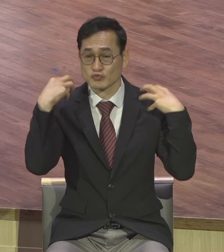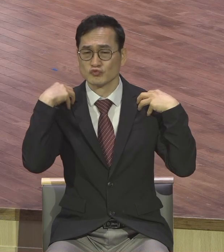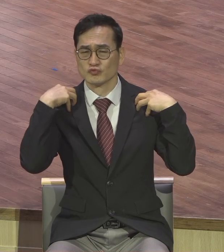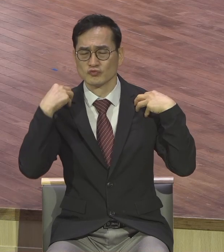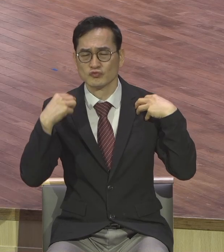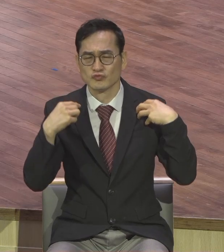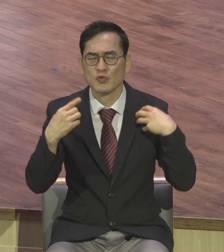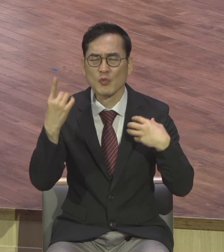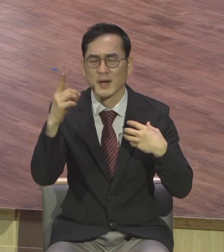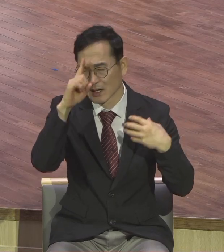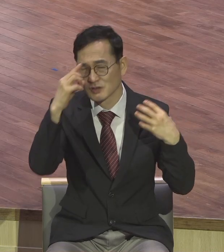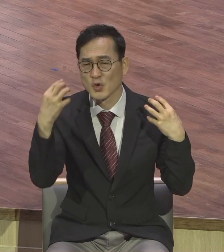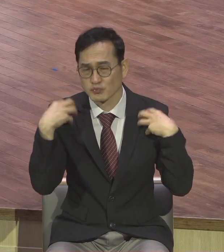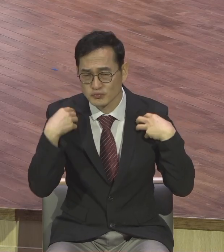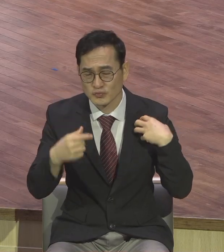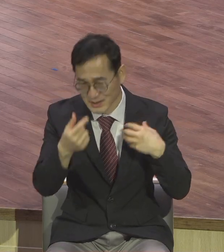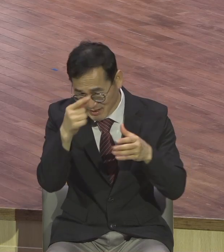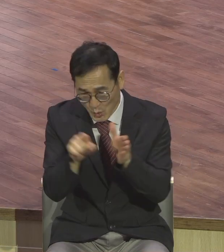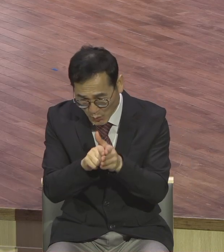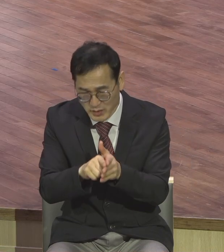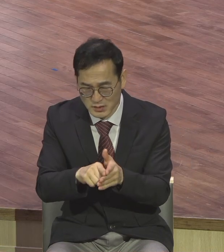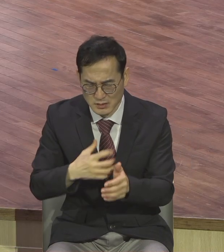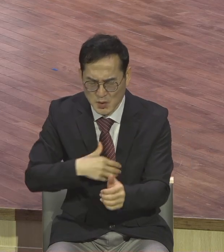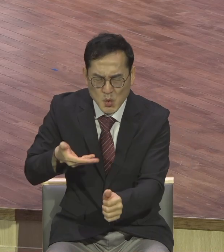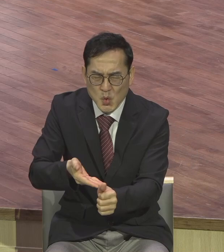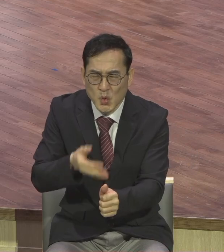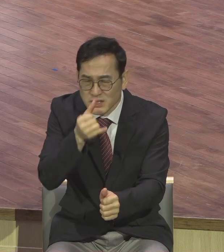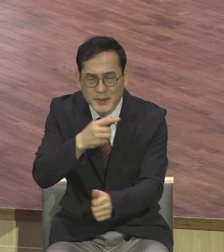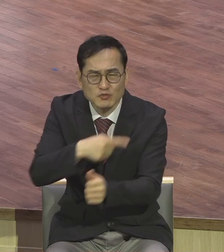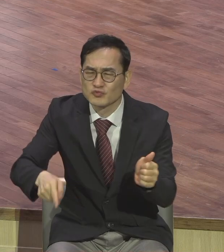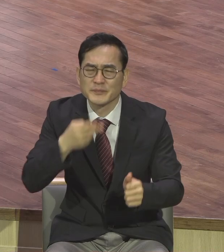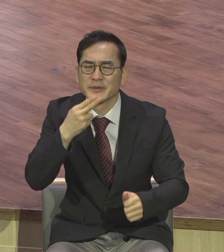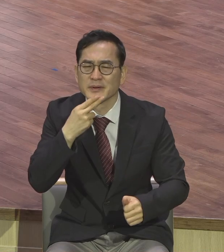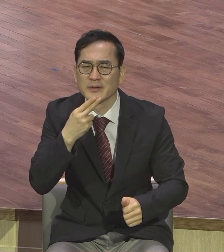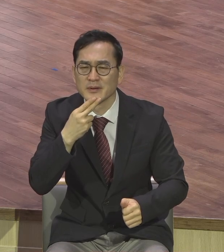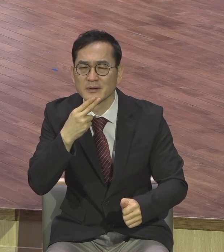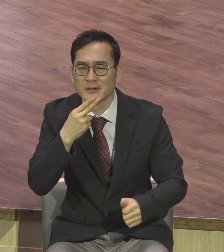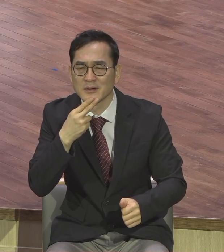않았거든요. 그러니까 기독교인들이 있다고 2, 3만 명이 그렇게 있었는데